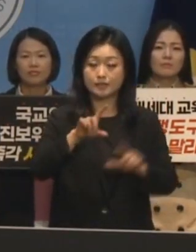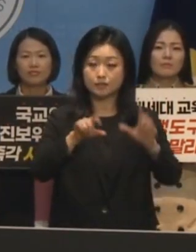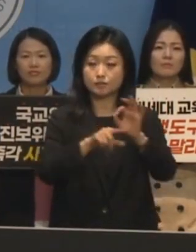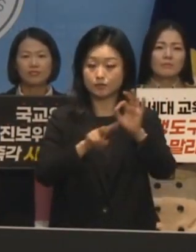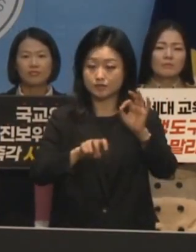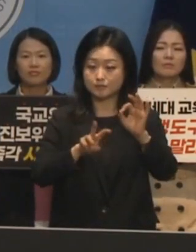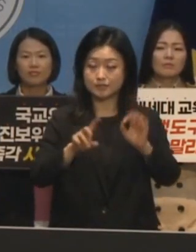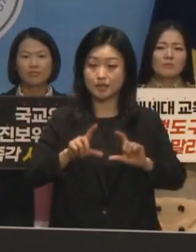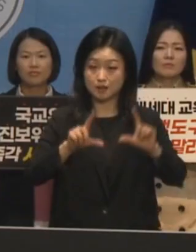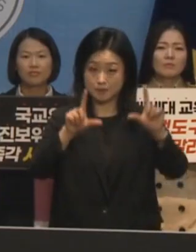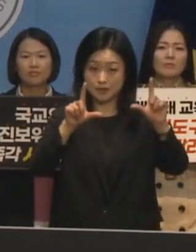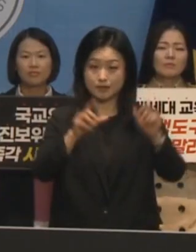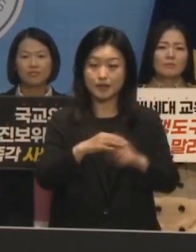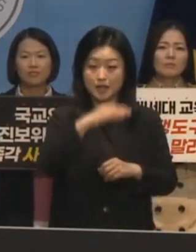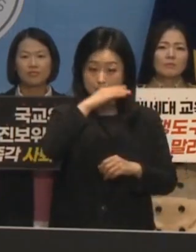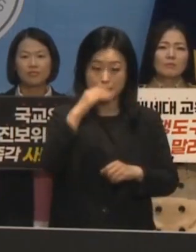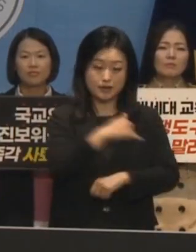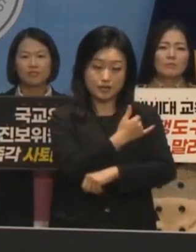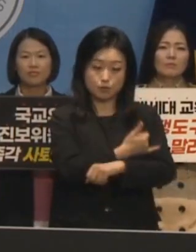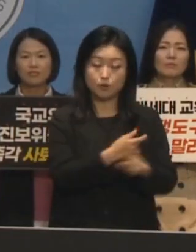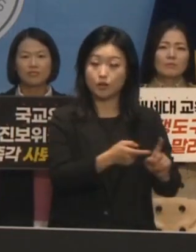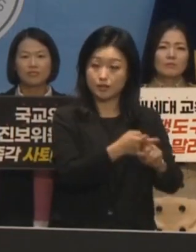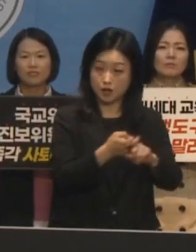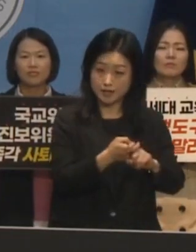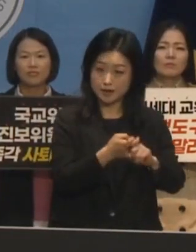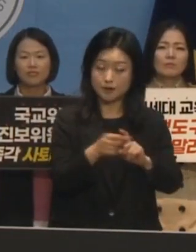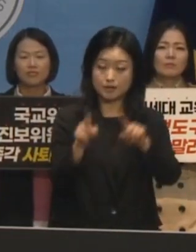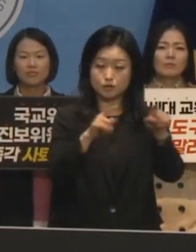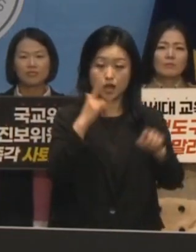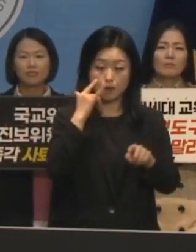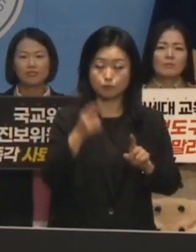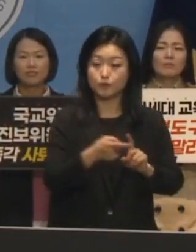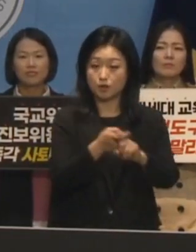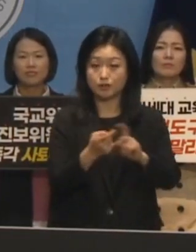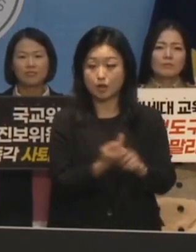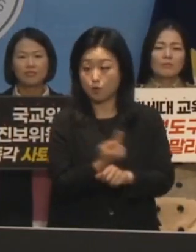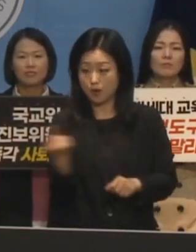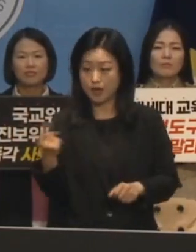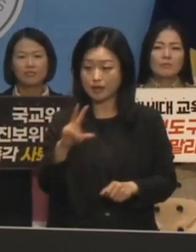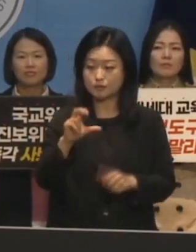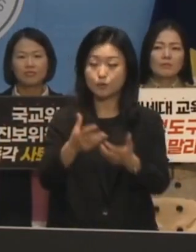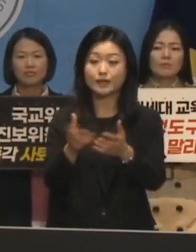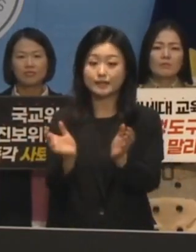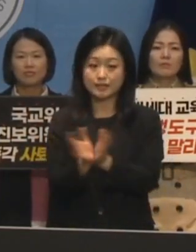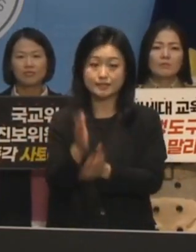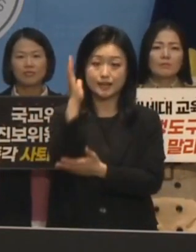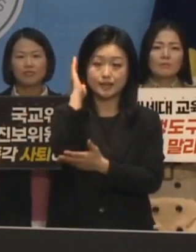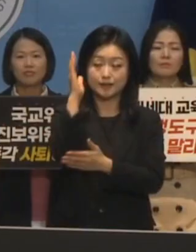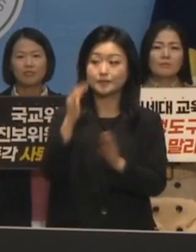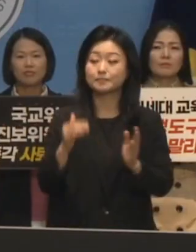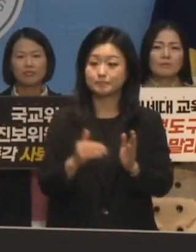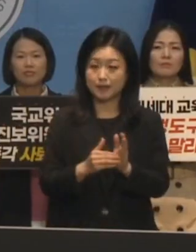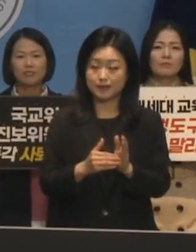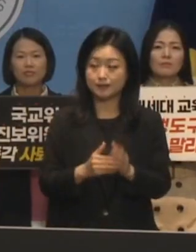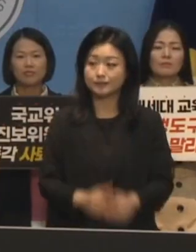24일 사단법인 발언인권여성연합 전국학부모단체연합회 25개 단체 이상입니다.